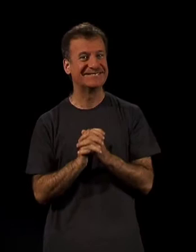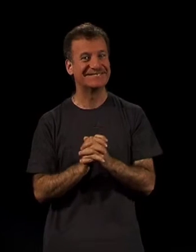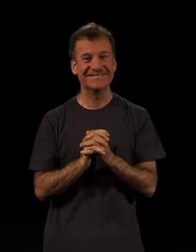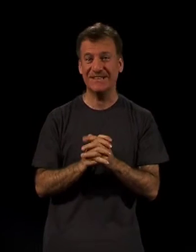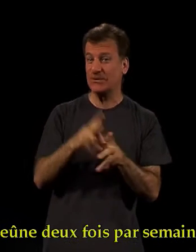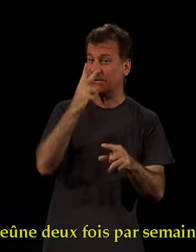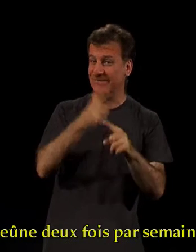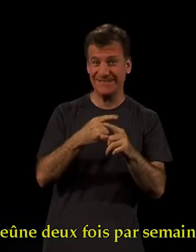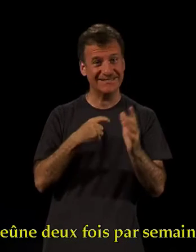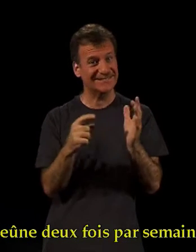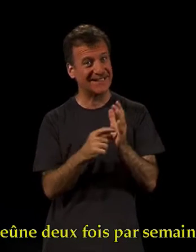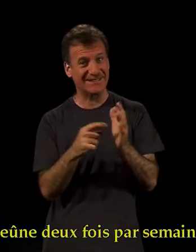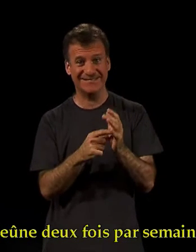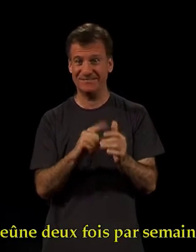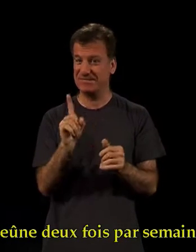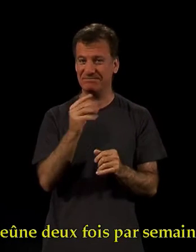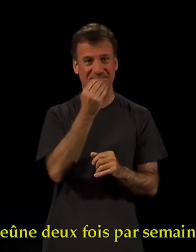Je jeûne 2 fois par semaine.